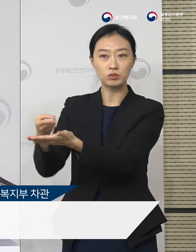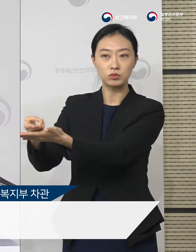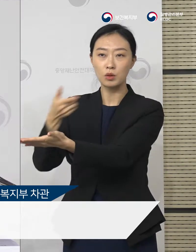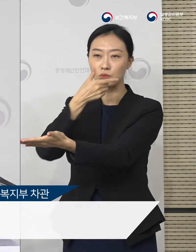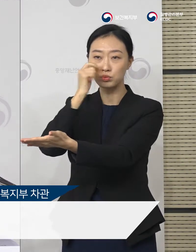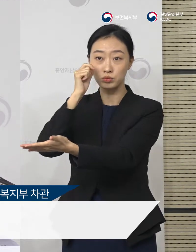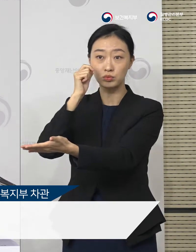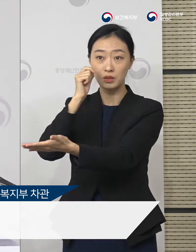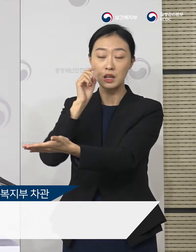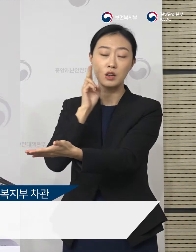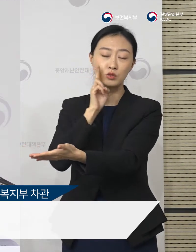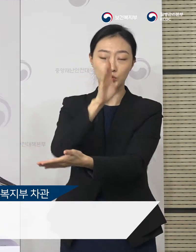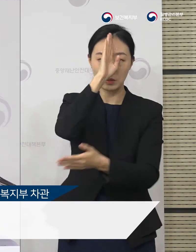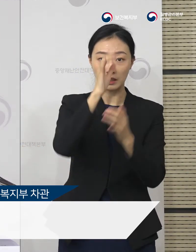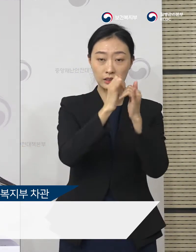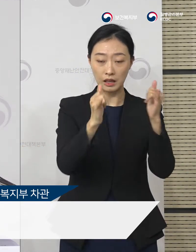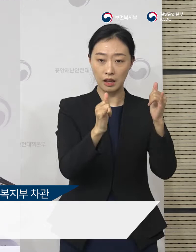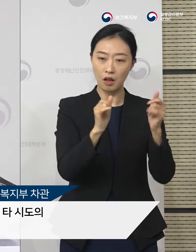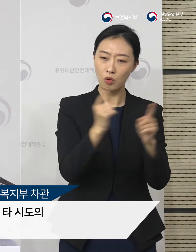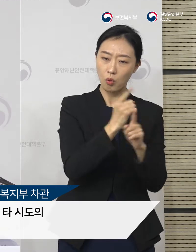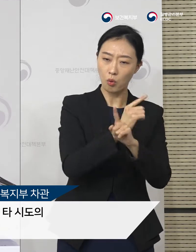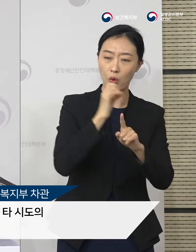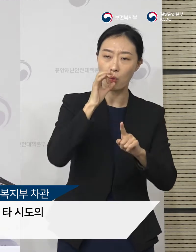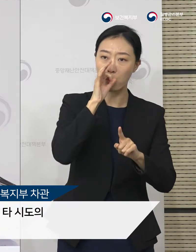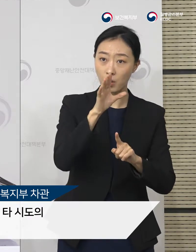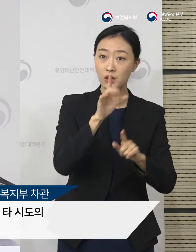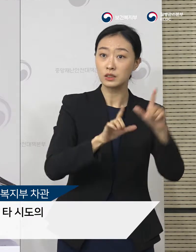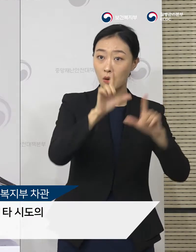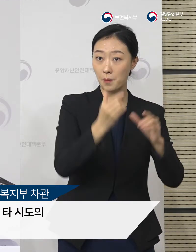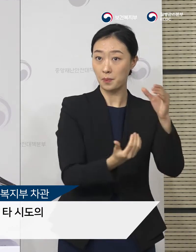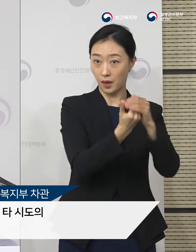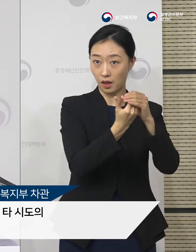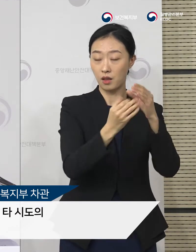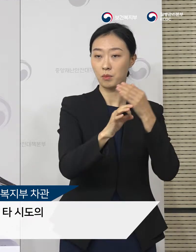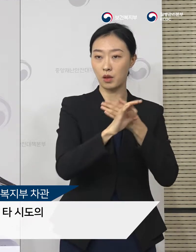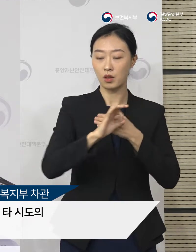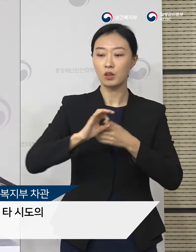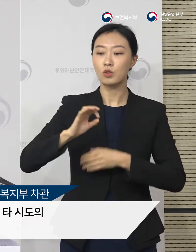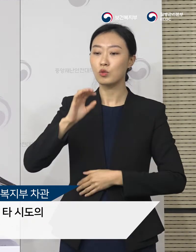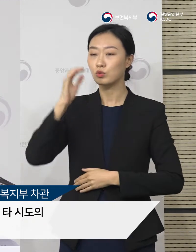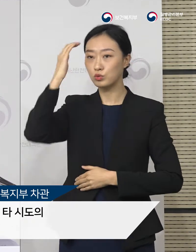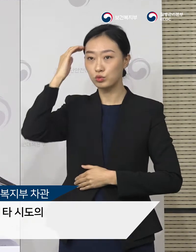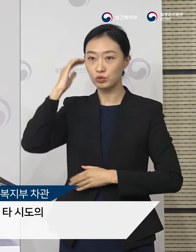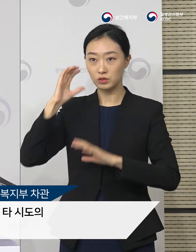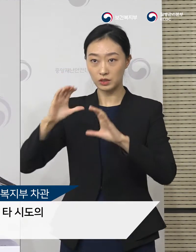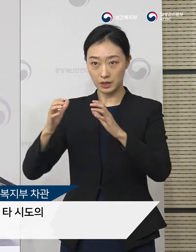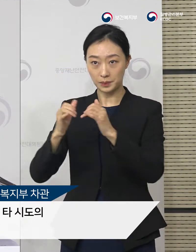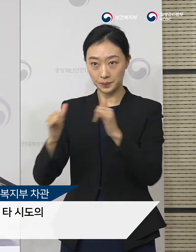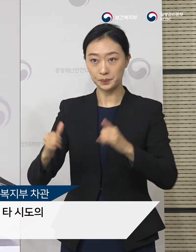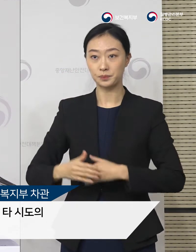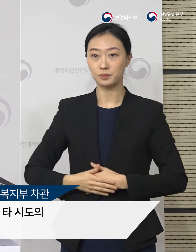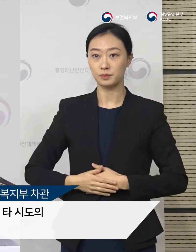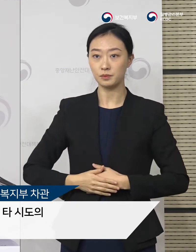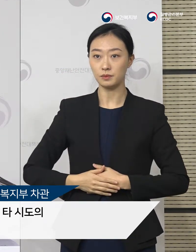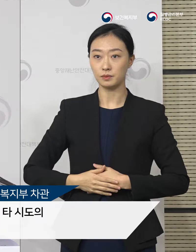환자의 치료가 곤란한 상황이 발생하면 국립중앙의료원에 코로나19 전원